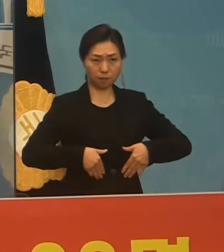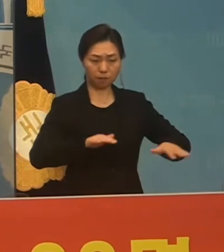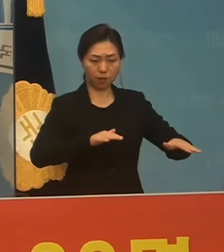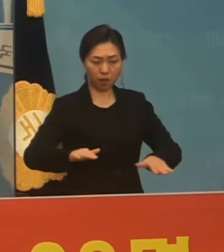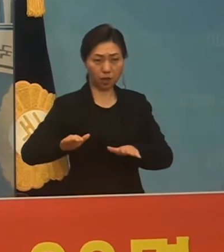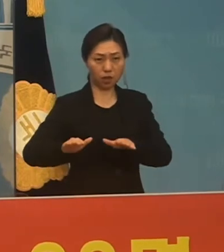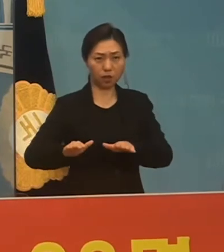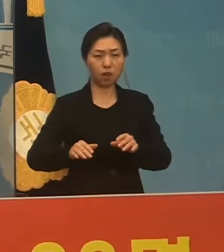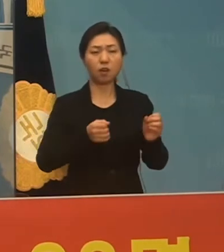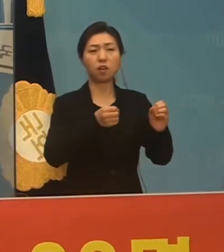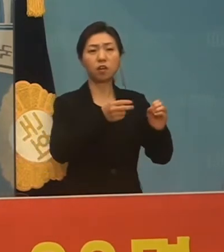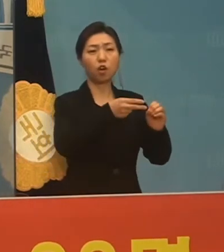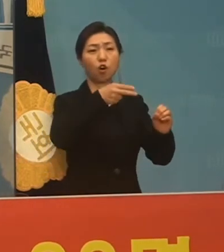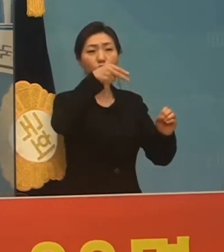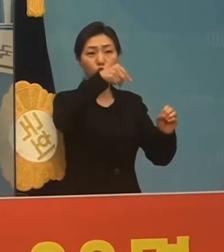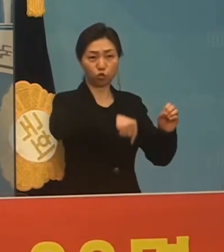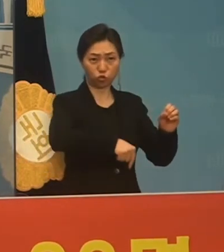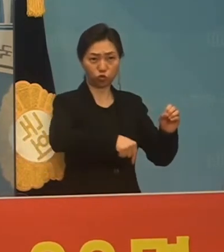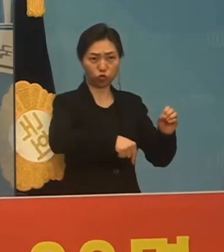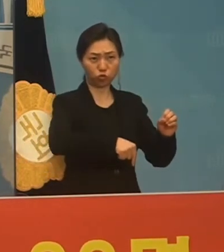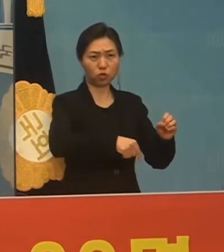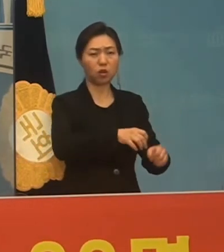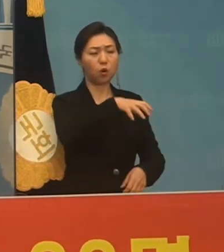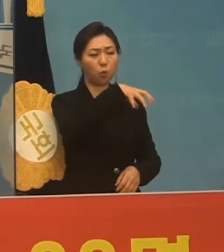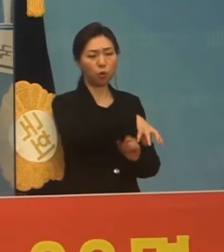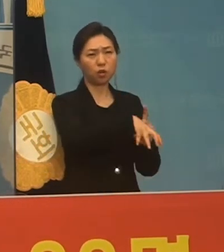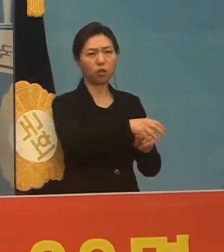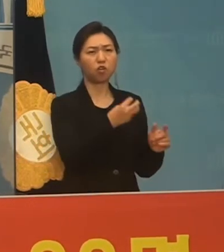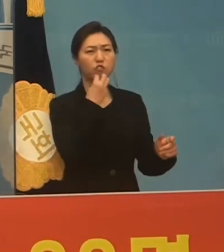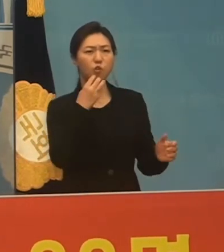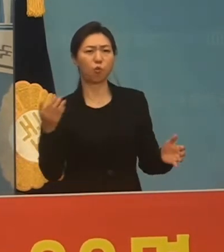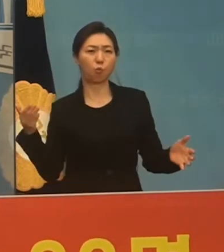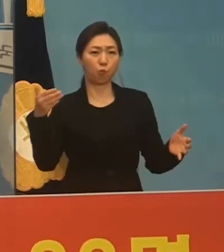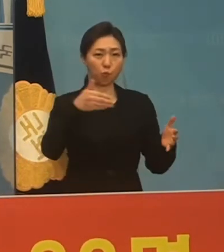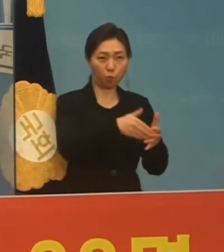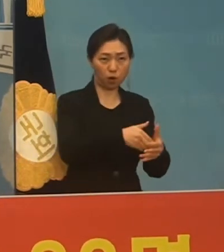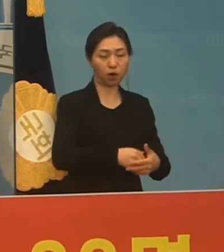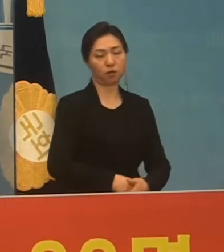여수에서 서울까지 왔습니다.